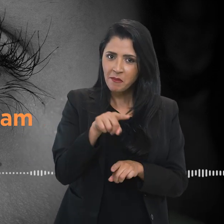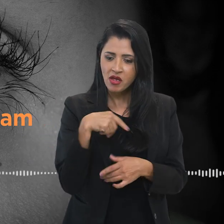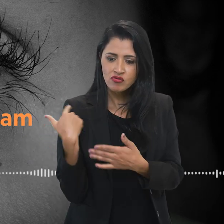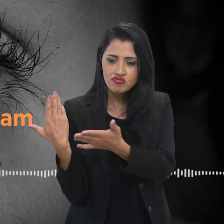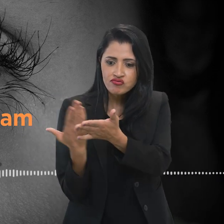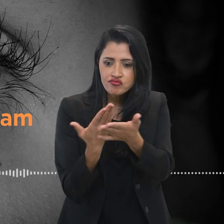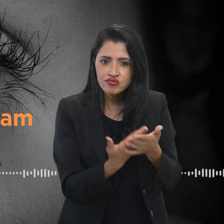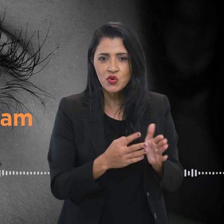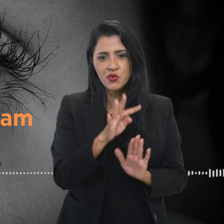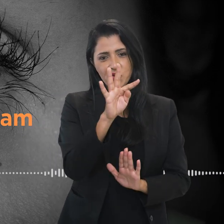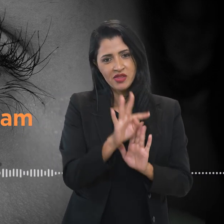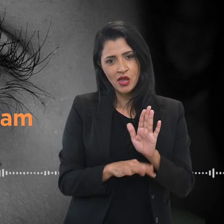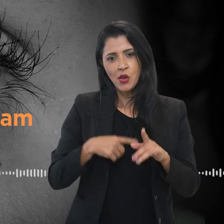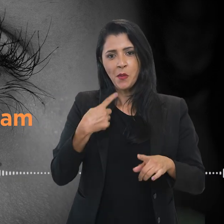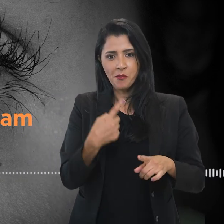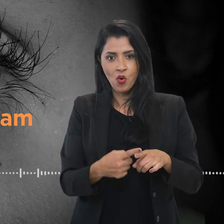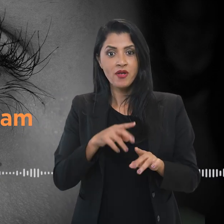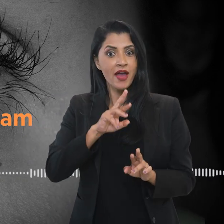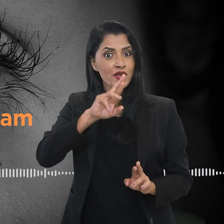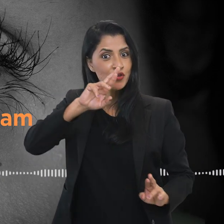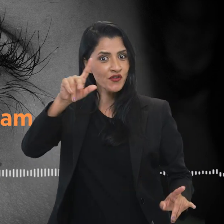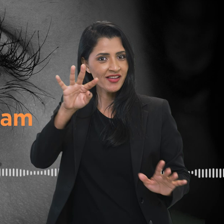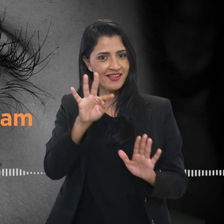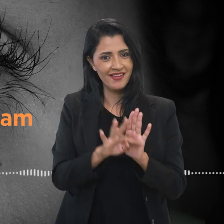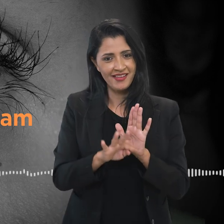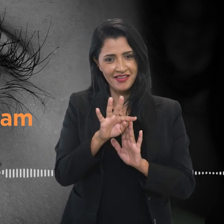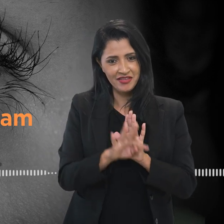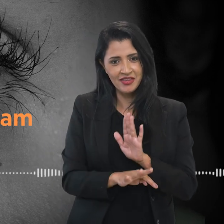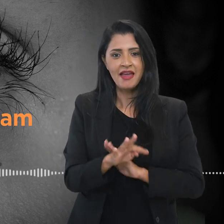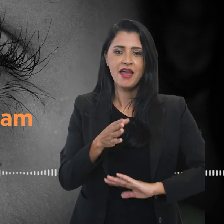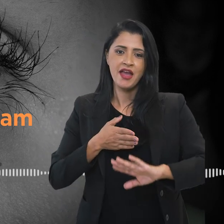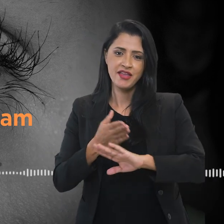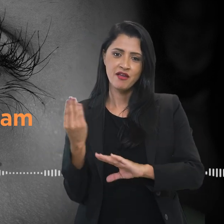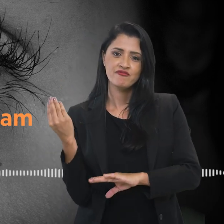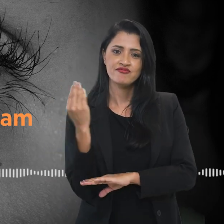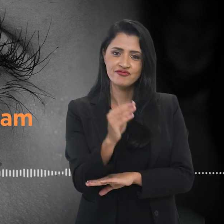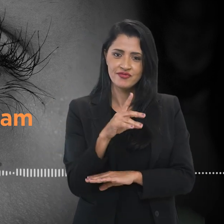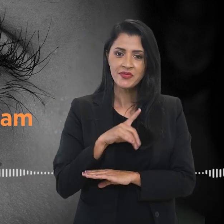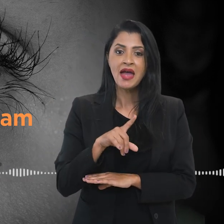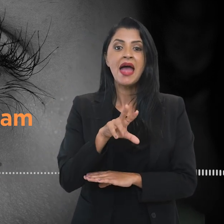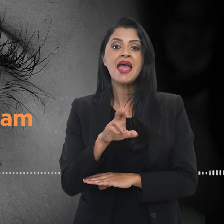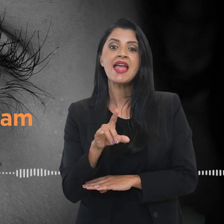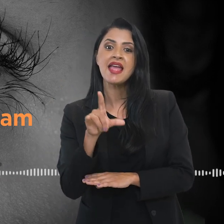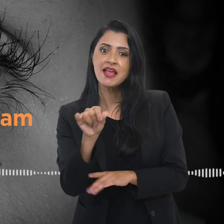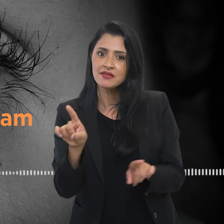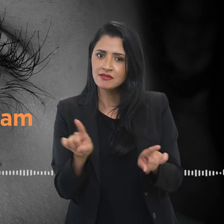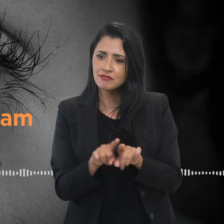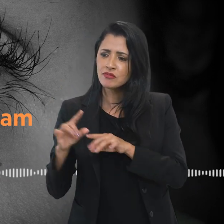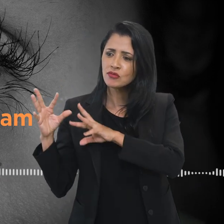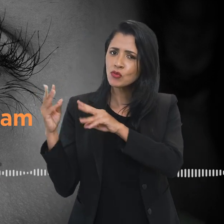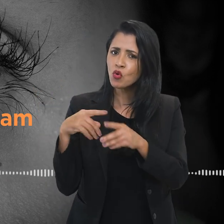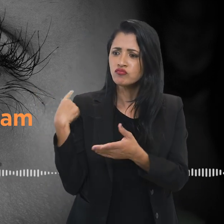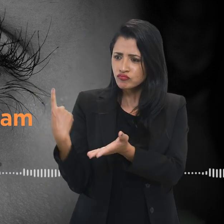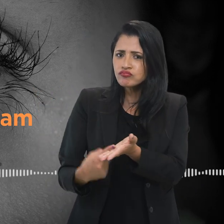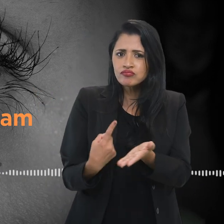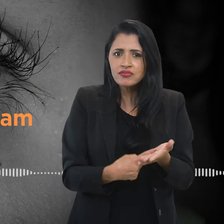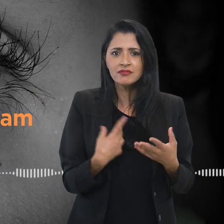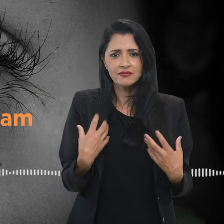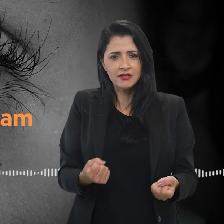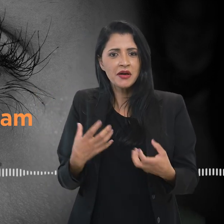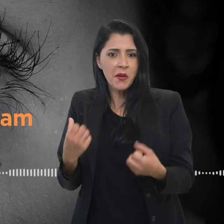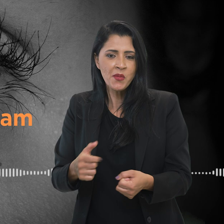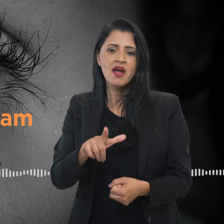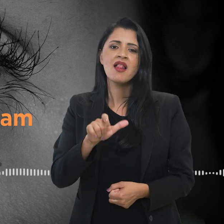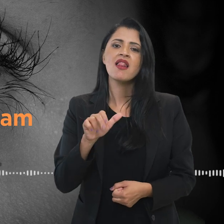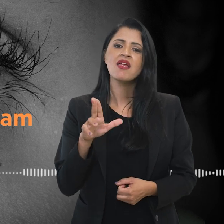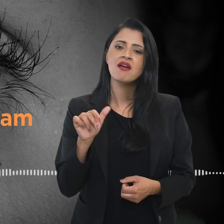ela estudou o texto, porque é um texto diferenciado, e aí fui para redes, e em redes também todo mundo topou, o